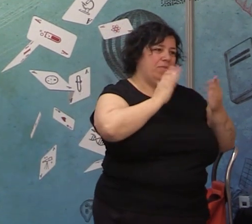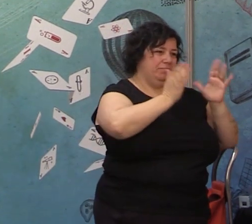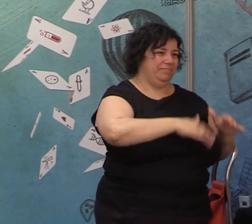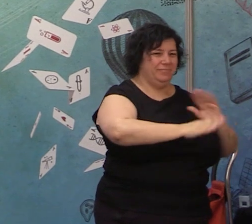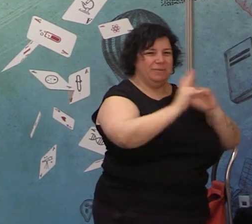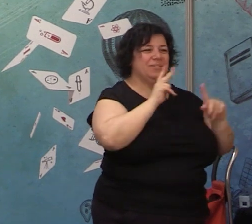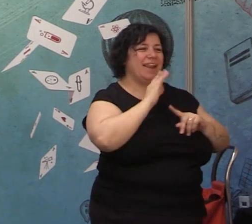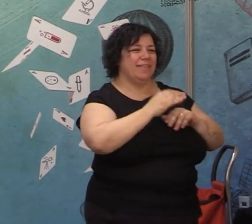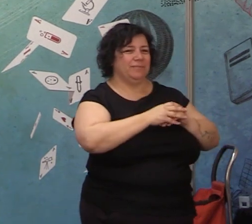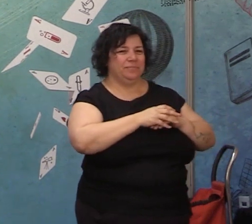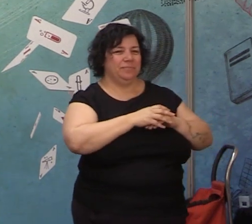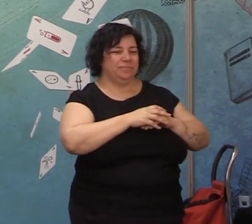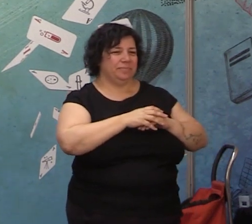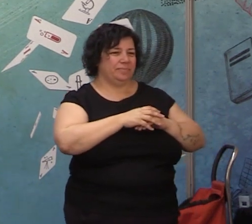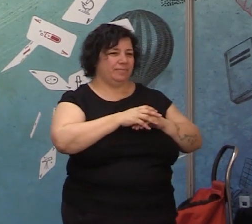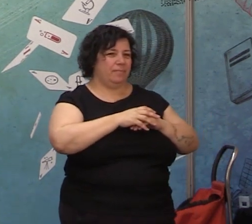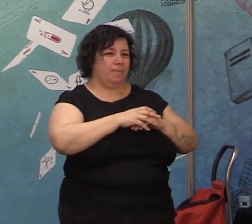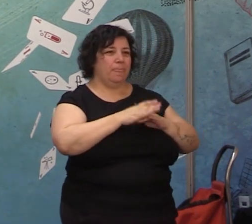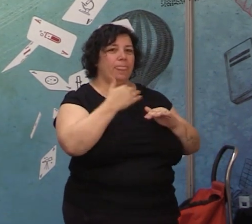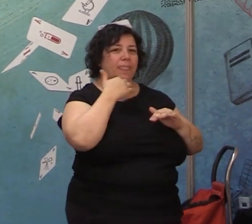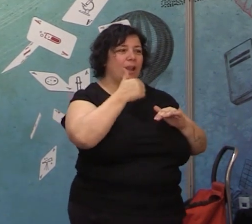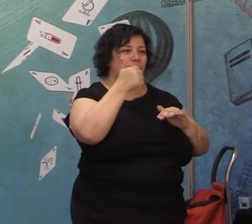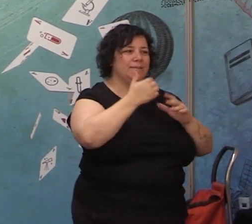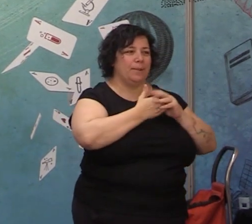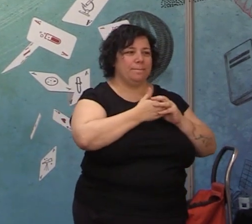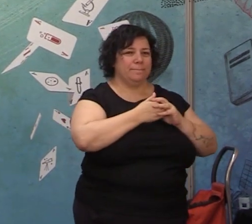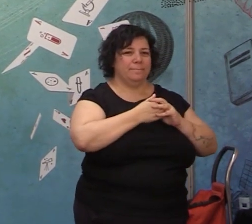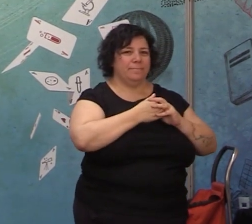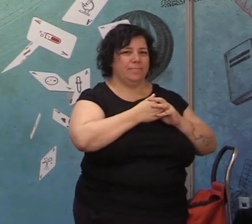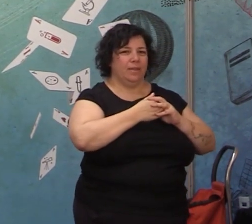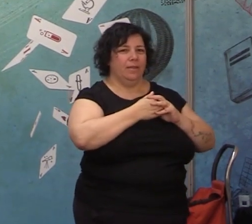Muchas gracias. Nada. ¿Alguna preguntita más?